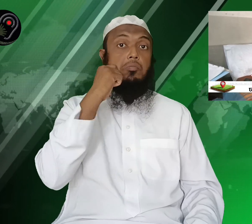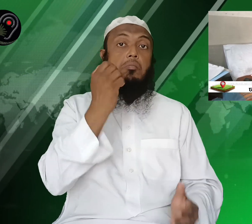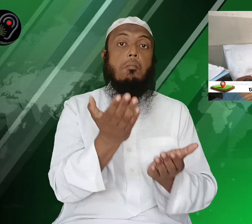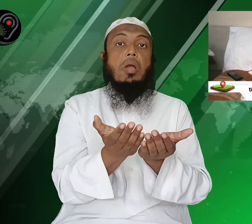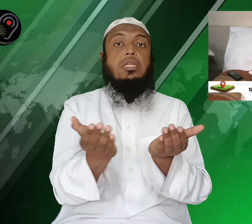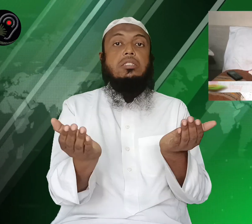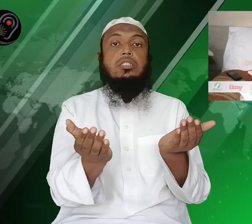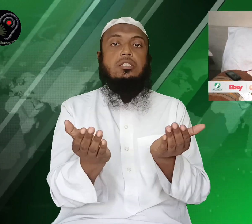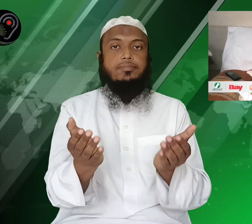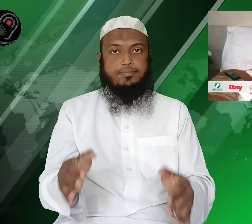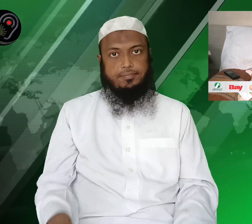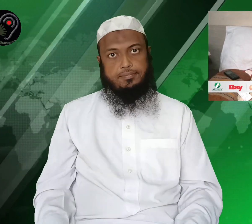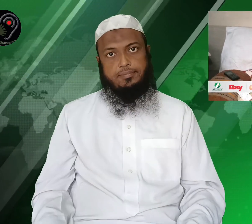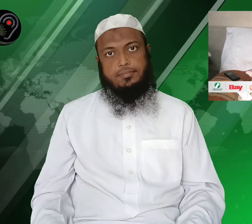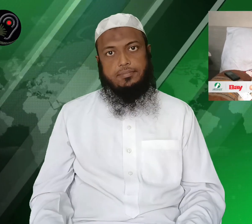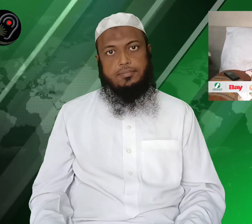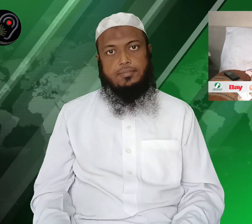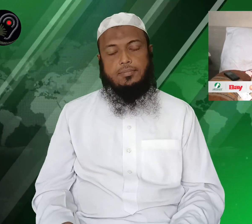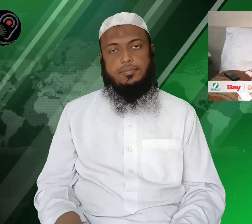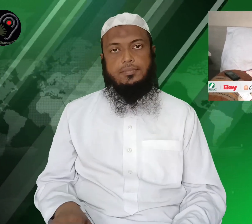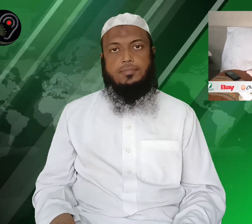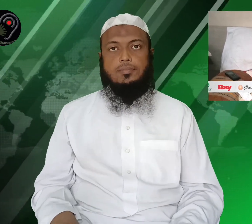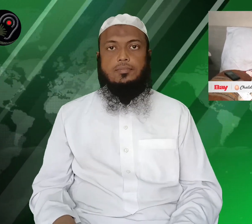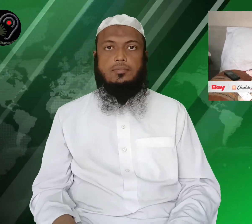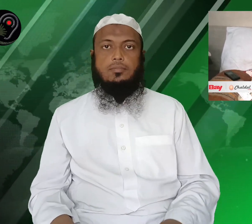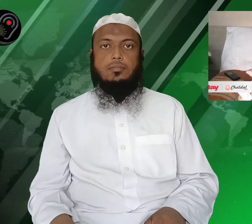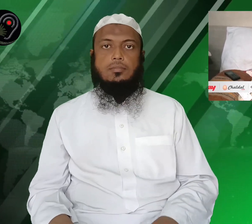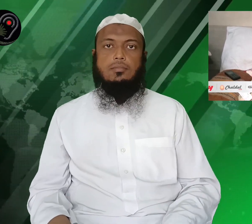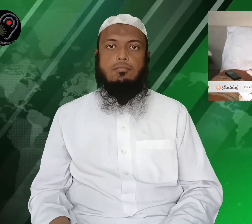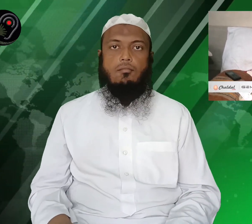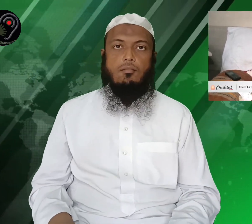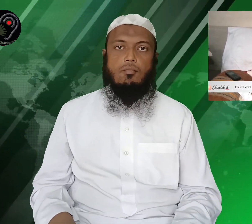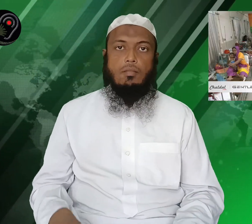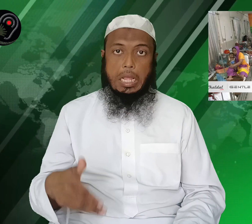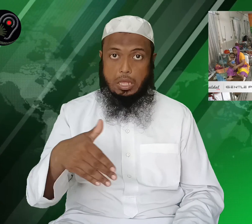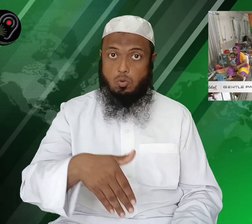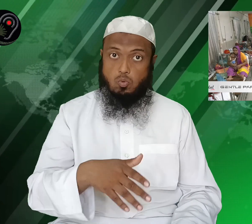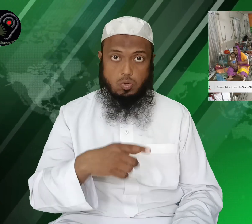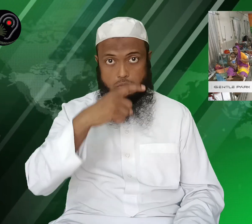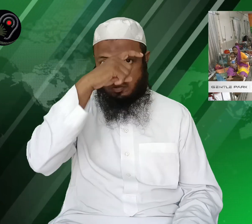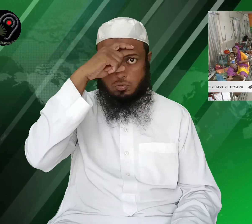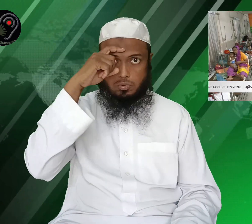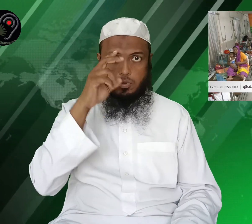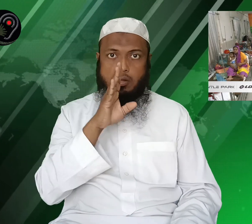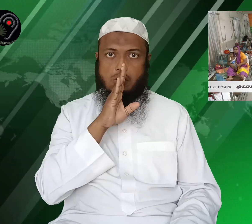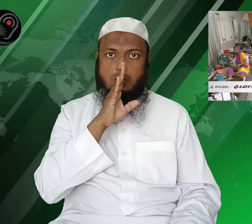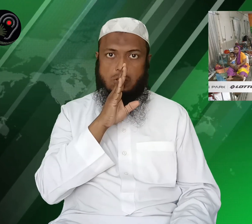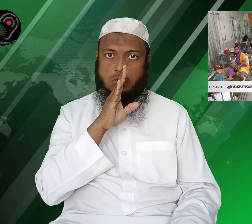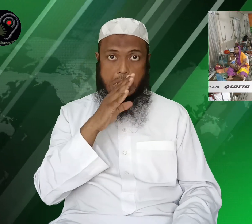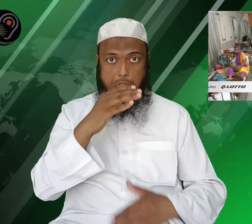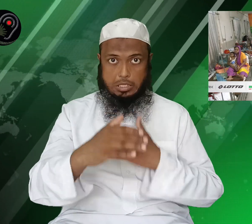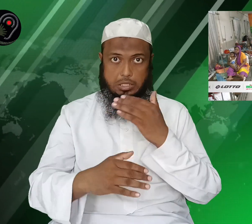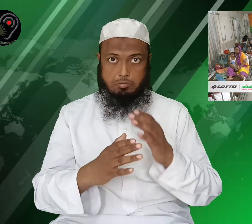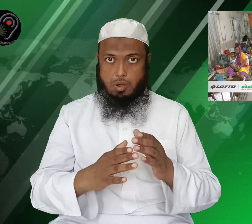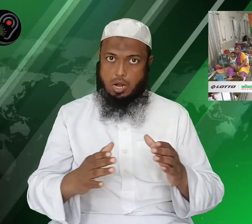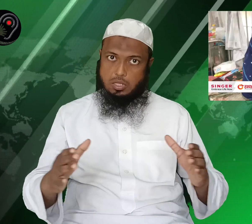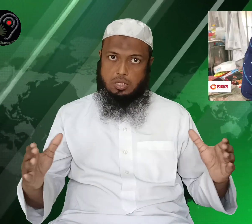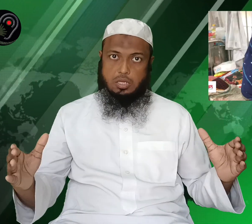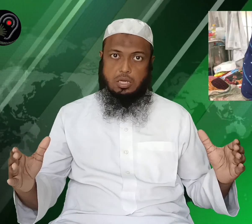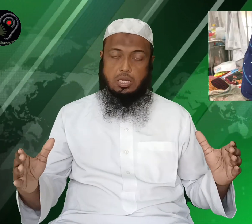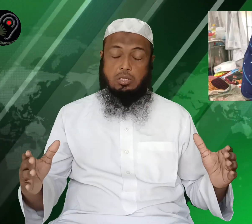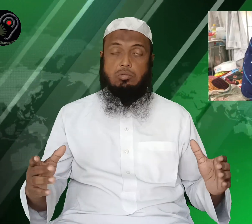চিকিৎসকরা বলছেন নিউমোনিয়া শীতকালীন রোগ হলেও গরমে বাড়ছে নতুন ধরন নিয়ে। বাইরে না নিয়ে বেশি বেশি পানি পান